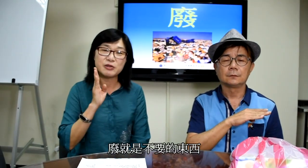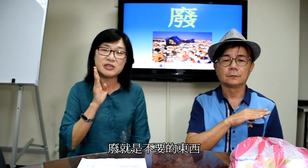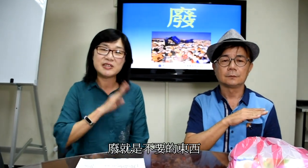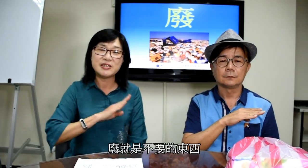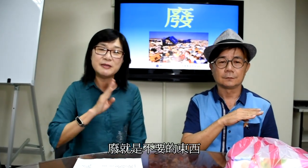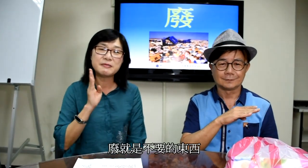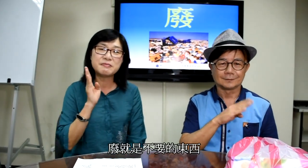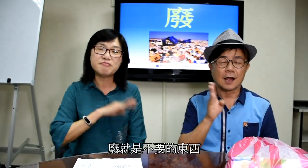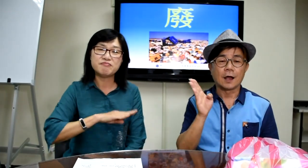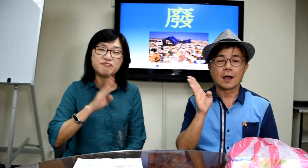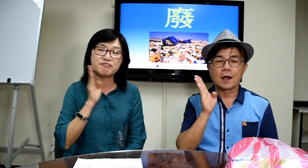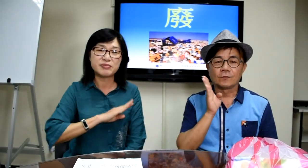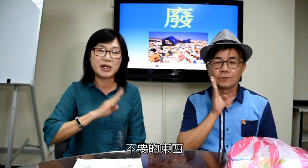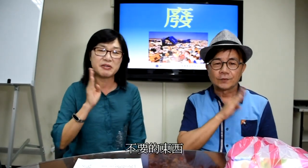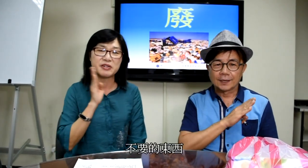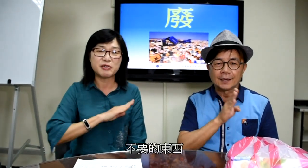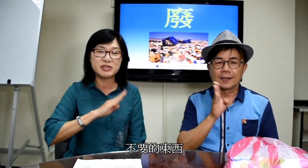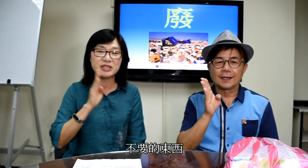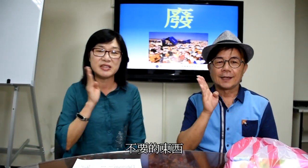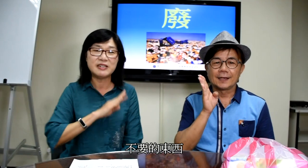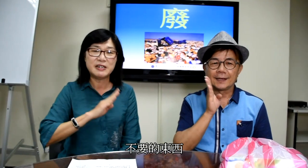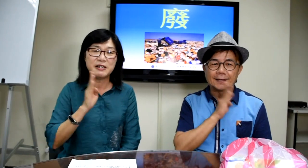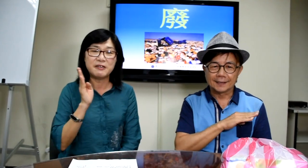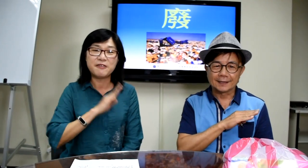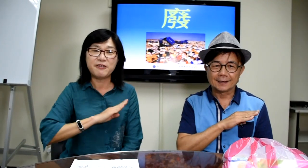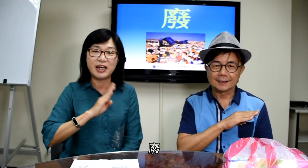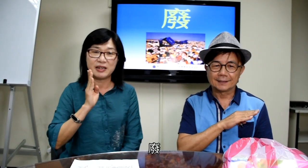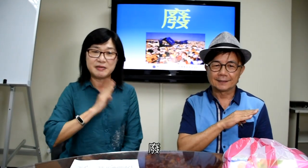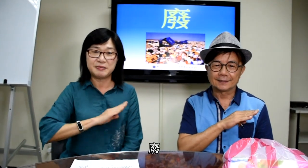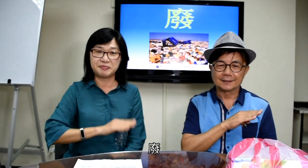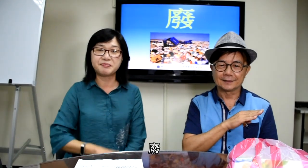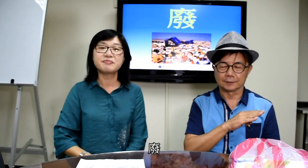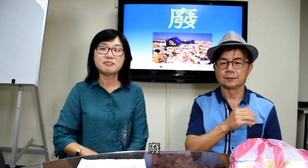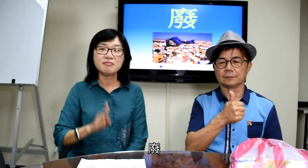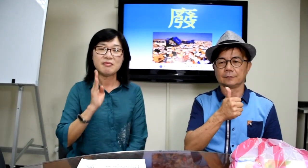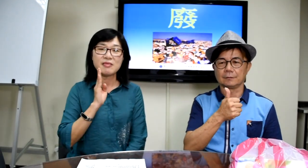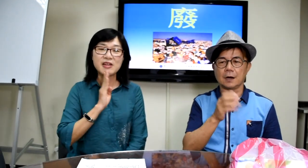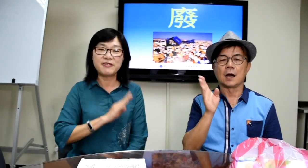西。不要的东西，废，废。